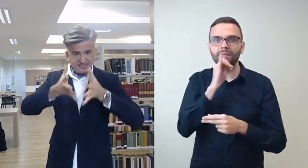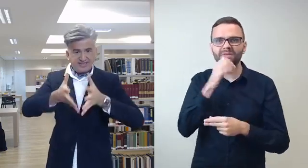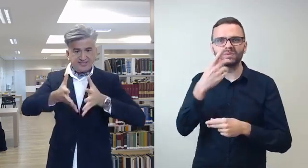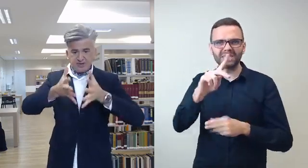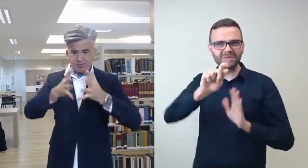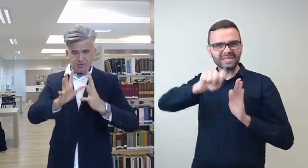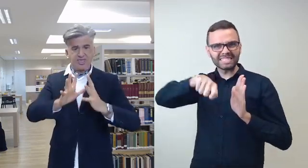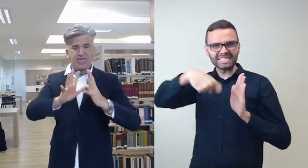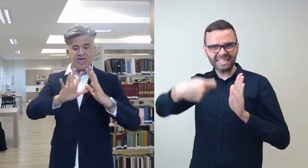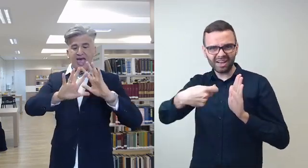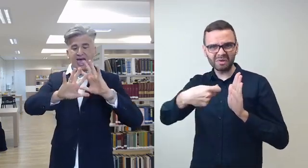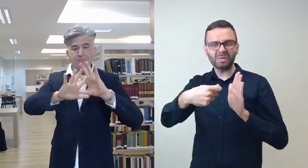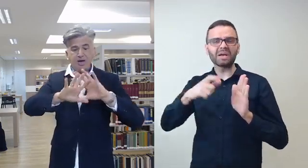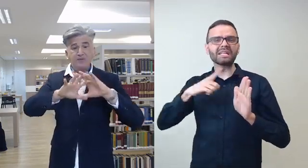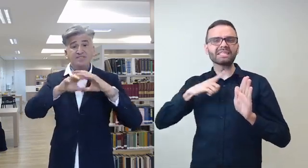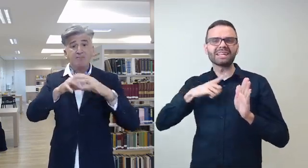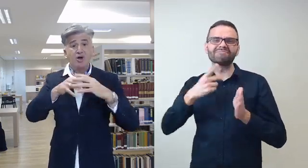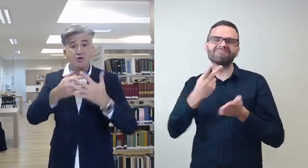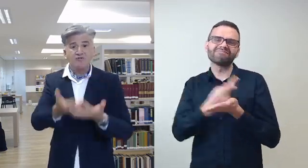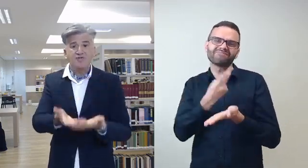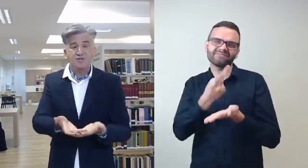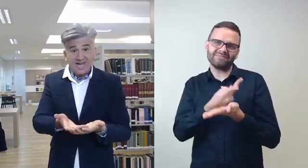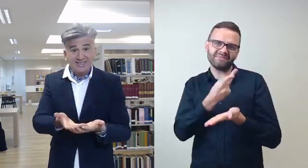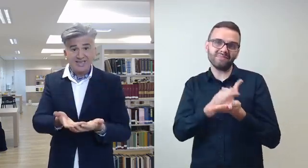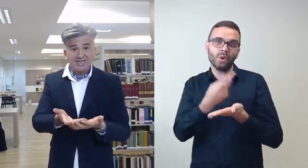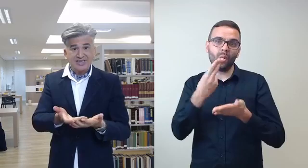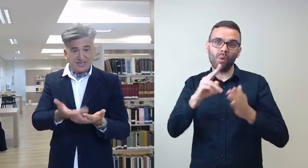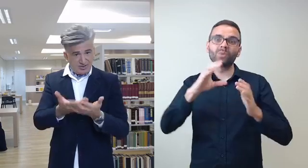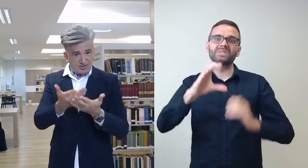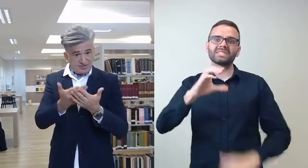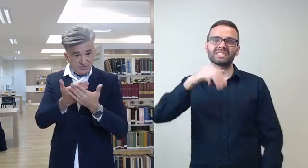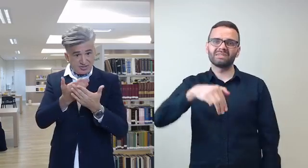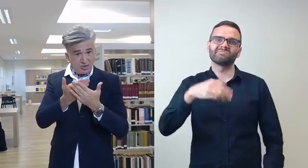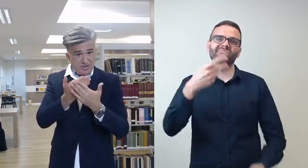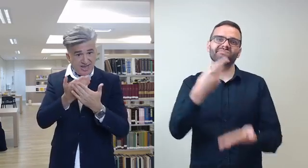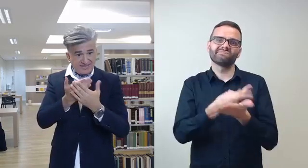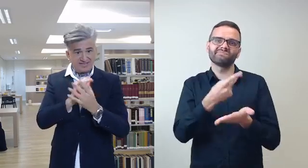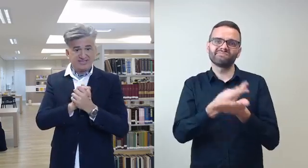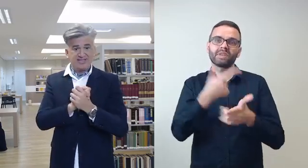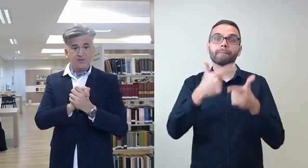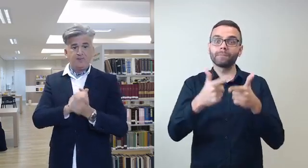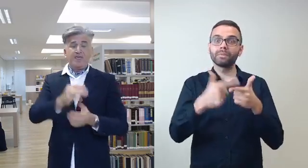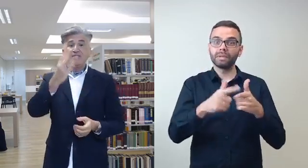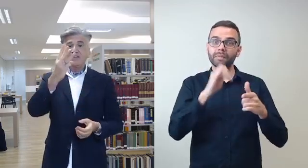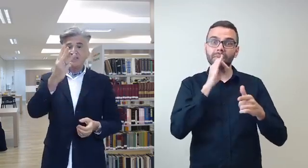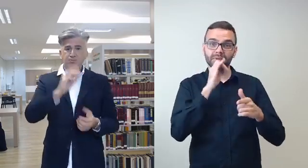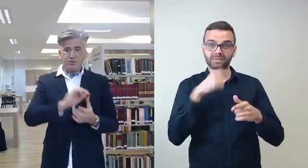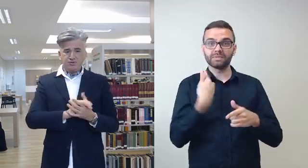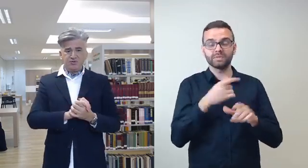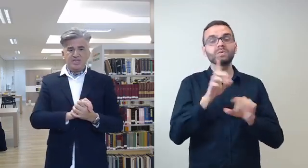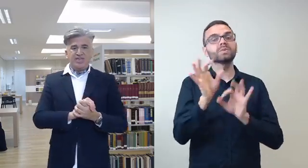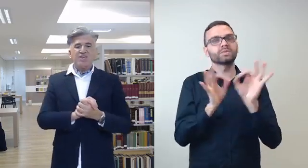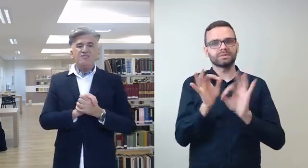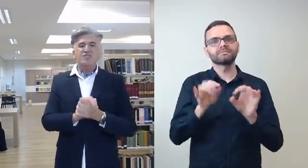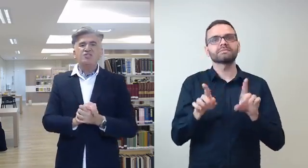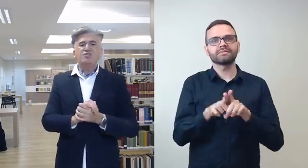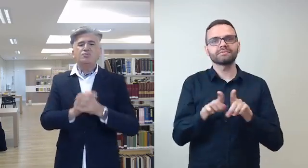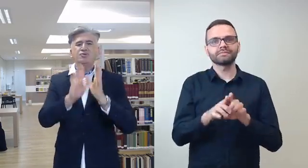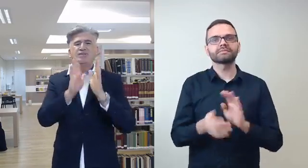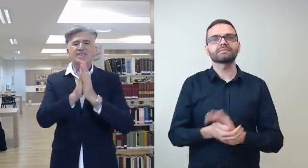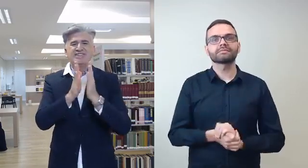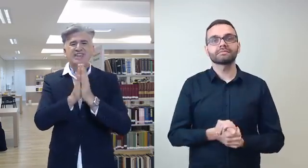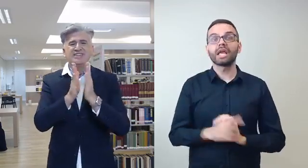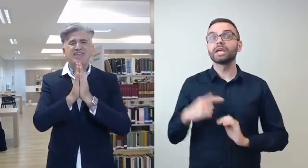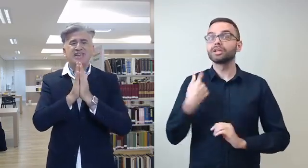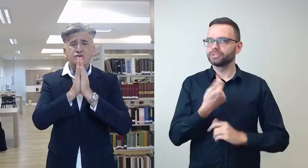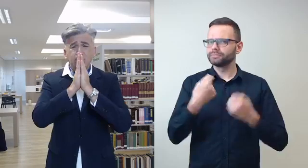você está dizendo. Por quê? A mão está mal configurada. Então, nós temos que dominar essa questão. Terceiro ponto. Evite o